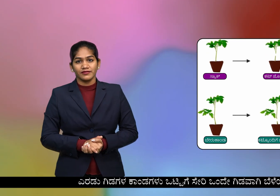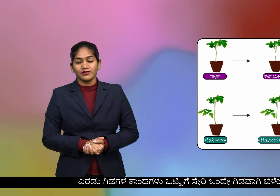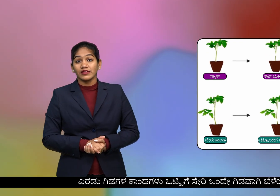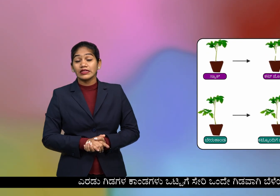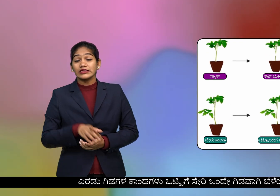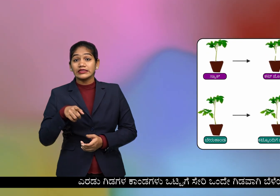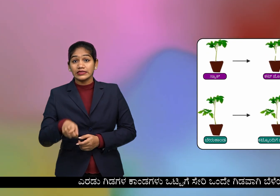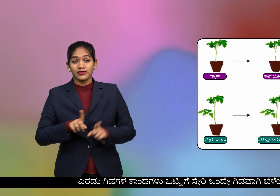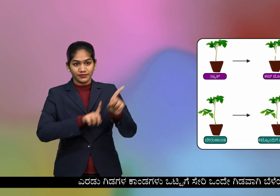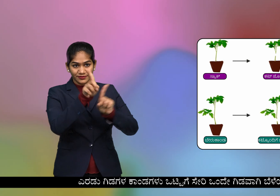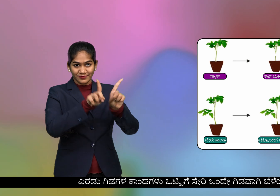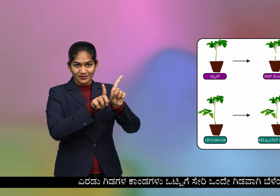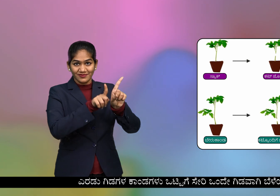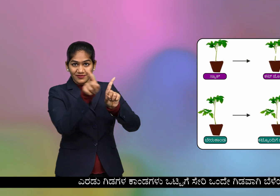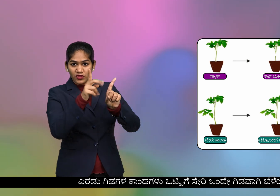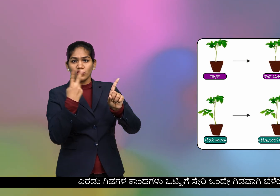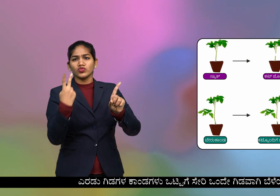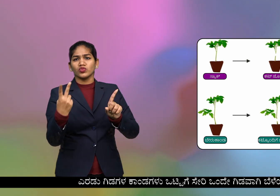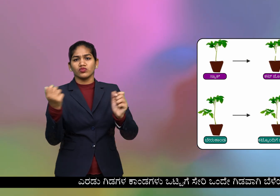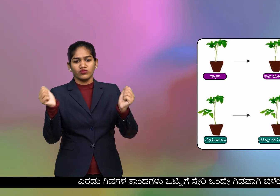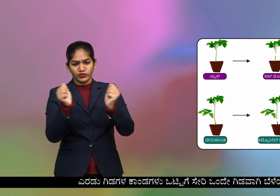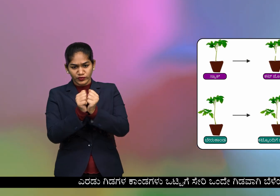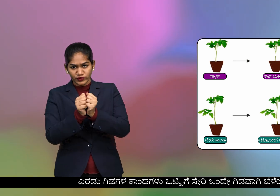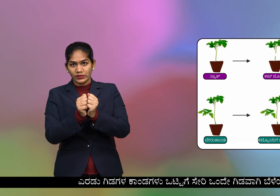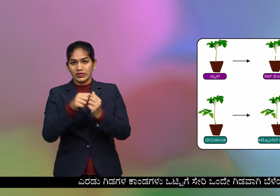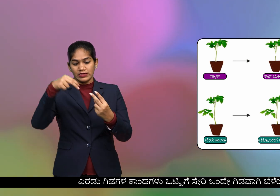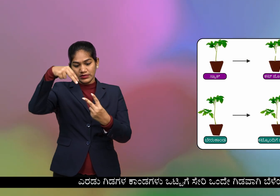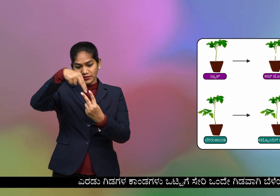ಎರಡೂ ಗಿಡಗಳ ಕಾಂಡಗಳು ಒಟ್ಟಿಗೆ ಸೇರಿ ಒಂದೇ ಗಿಡವಾಗಿ ಬೆಳೆಯುತ್ತೆ.